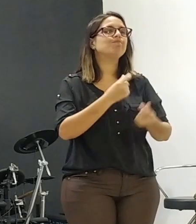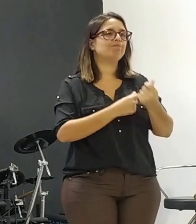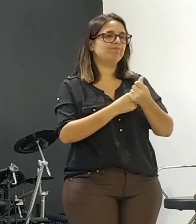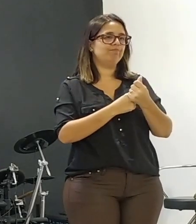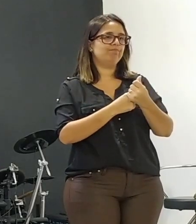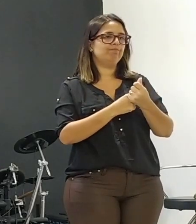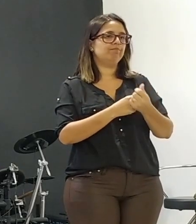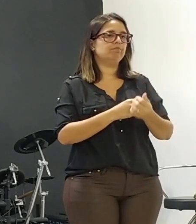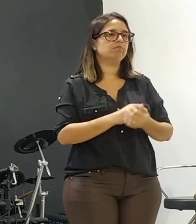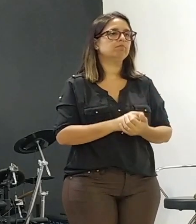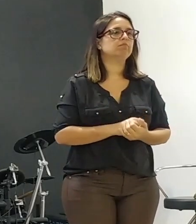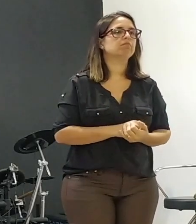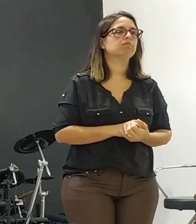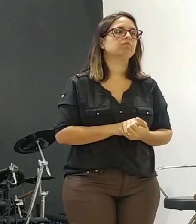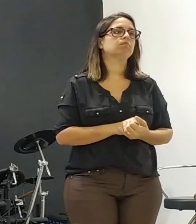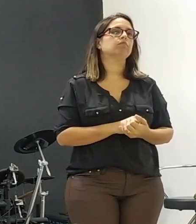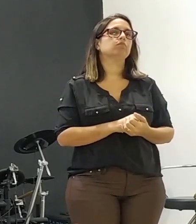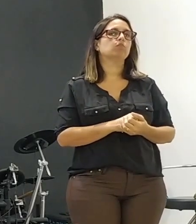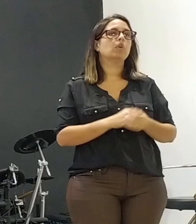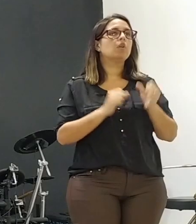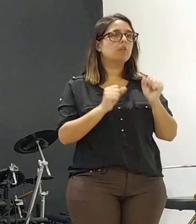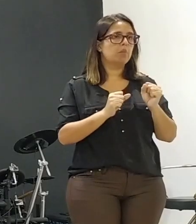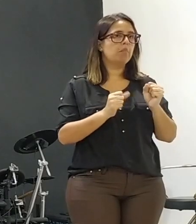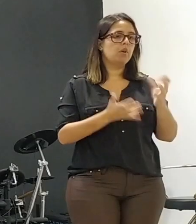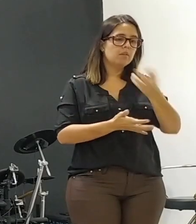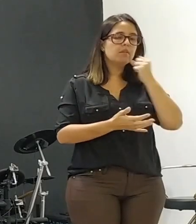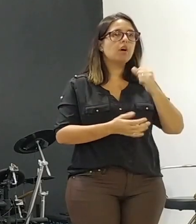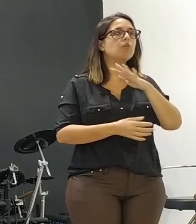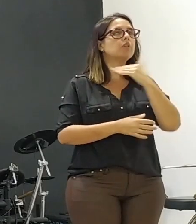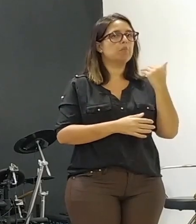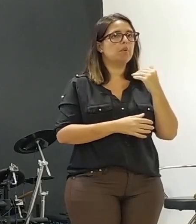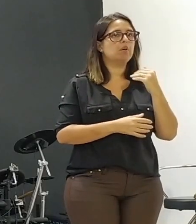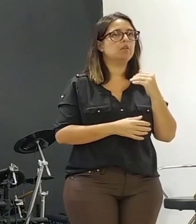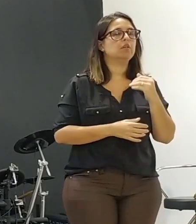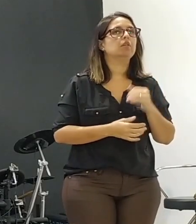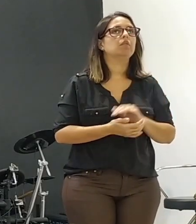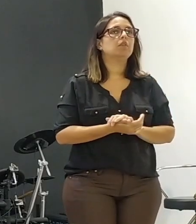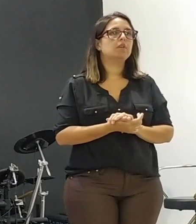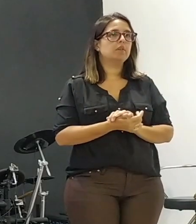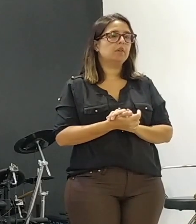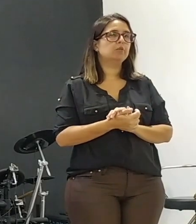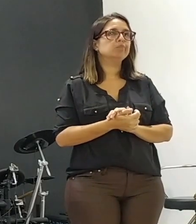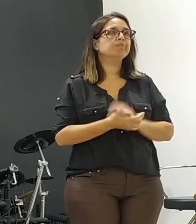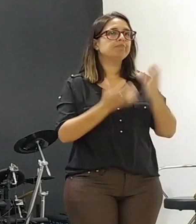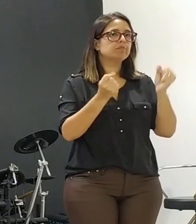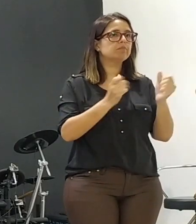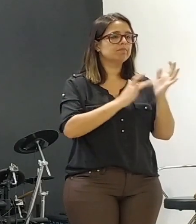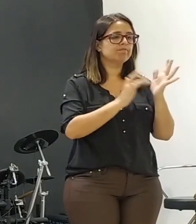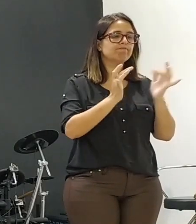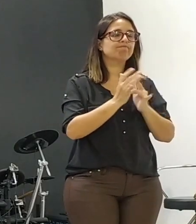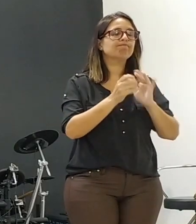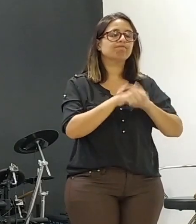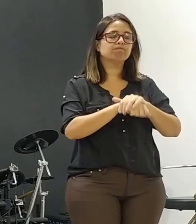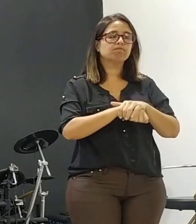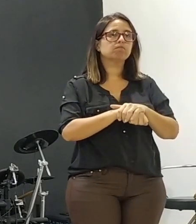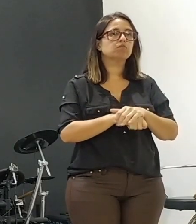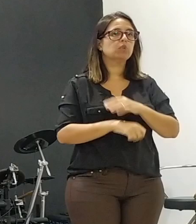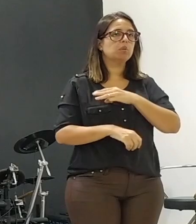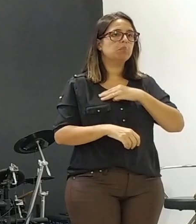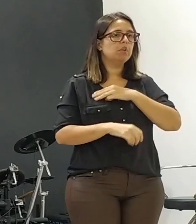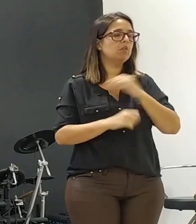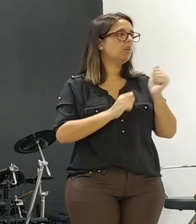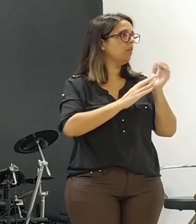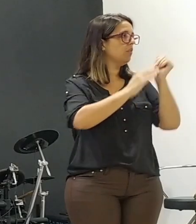eternamente. Aleluia. Você pode escapar da morte se você comer do Cordeiro conosco nesta noite, no nome de Jesus. Ministério do